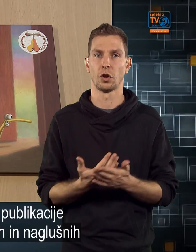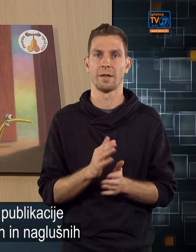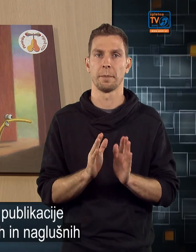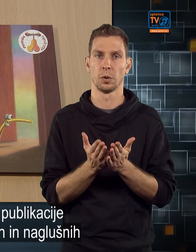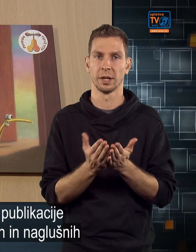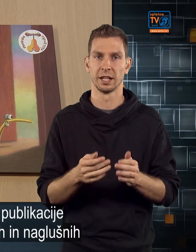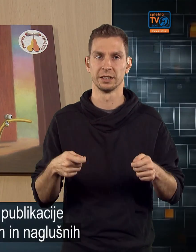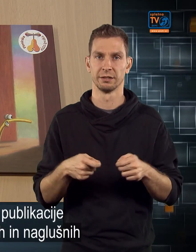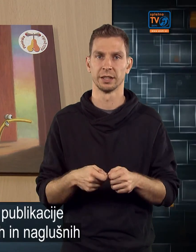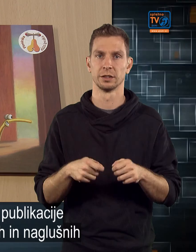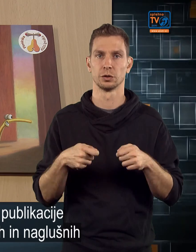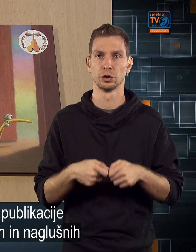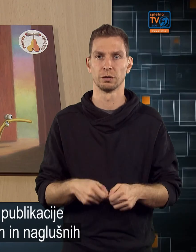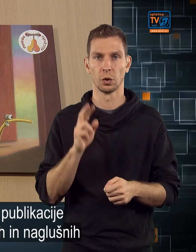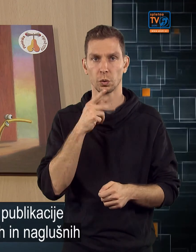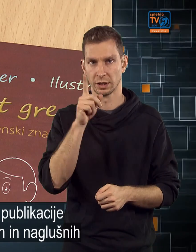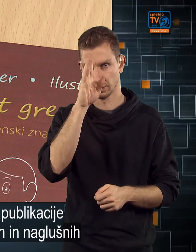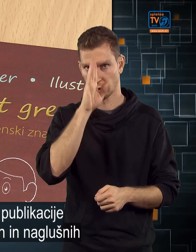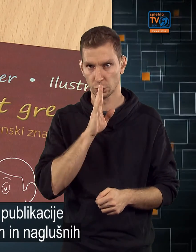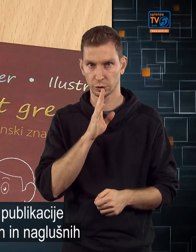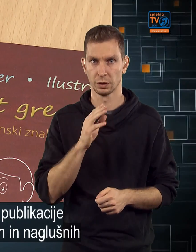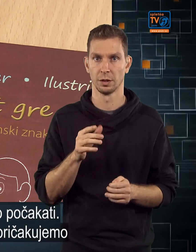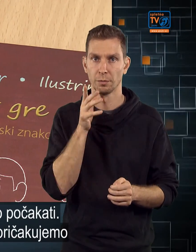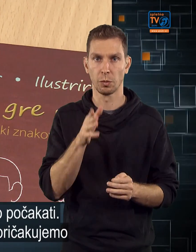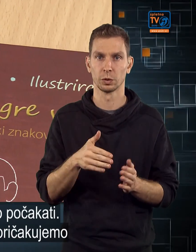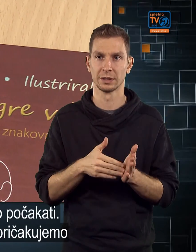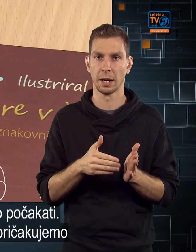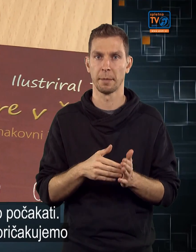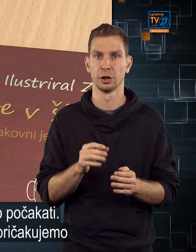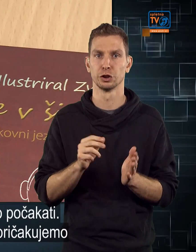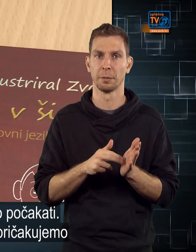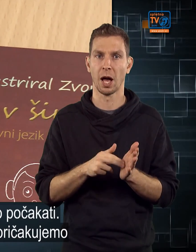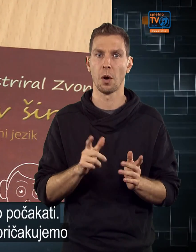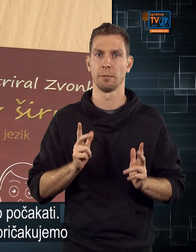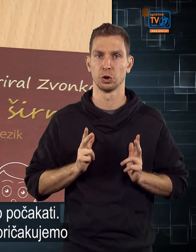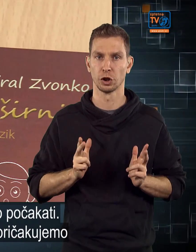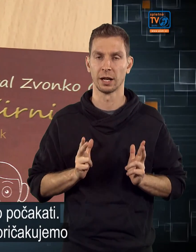nove publikacije Zveze društev gluhih in naglušnih bo treba še malo počakati.